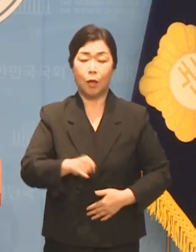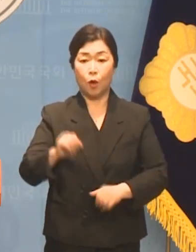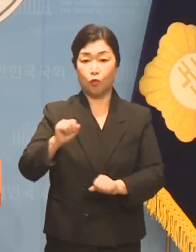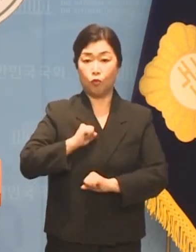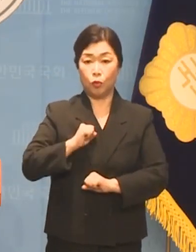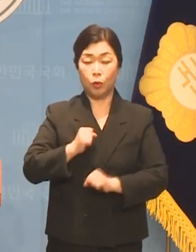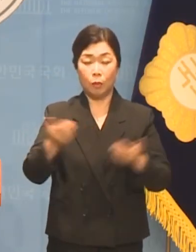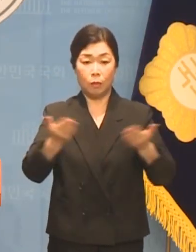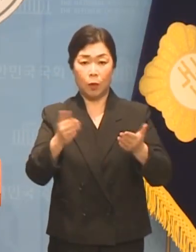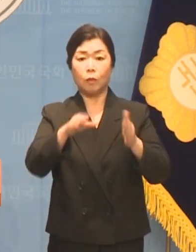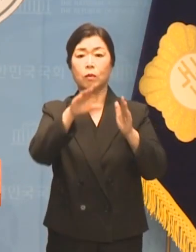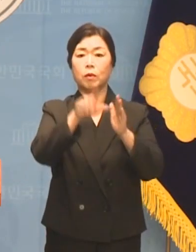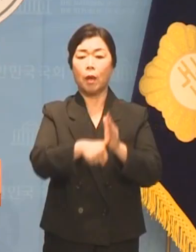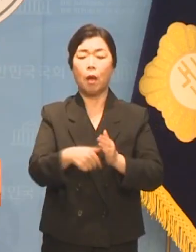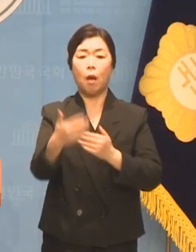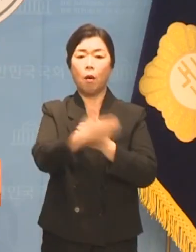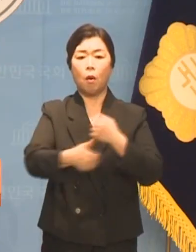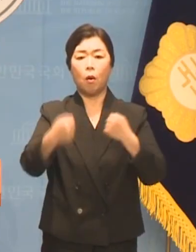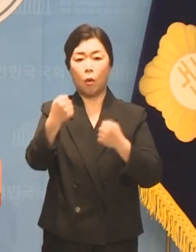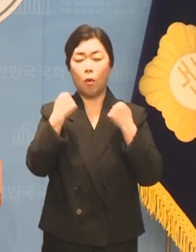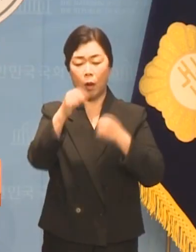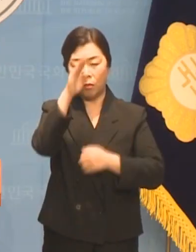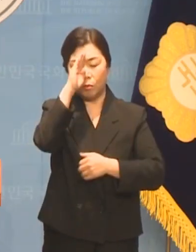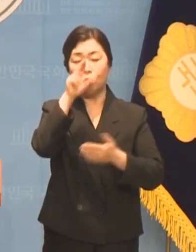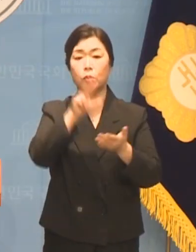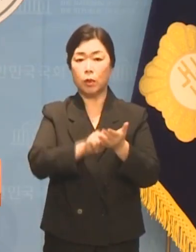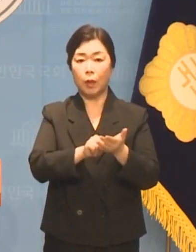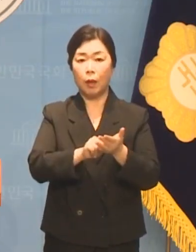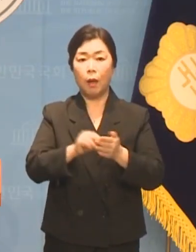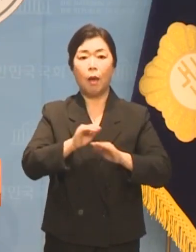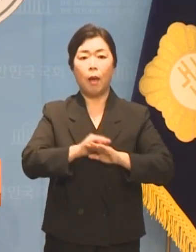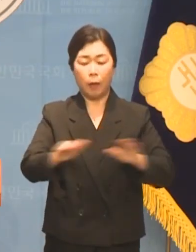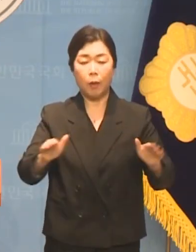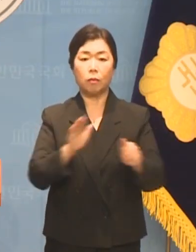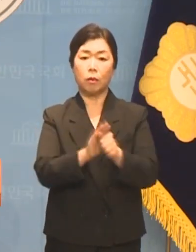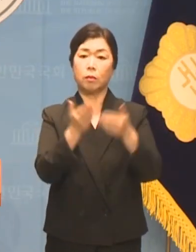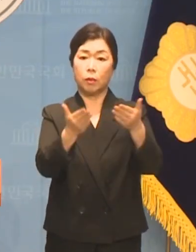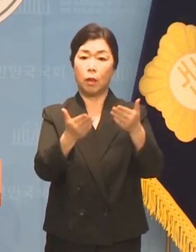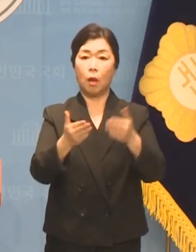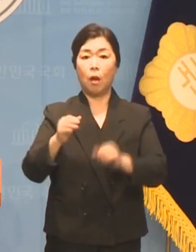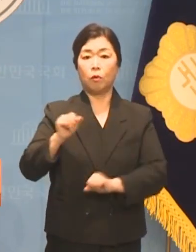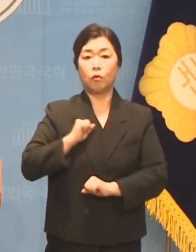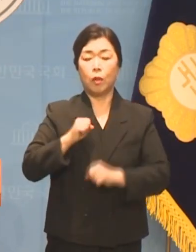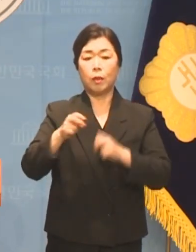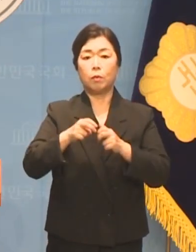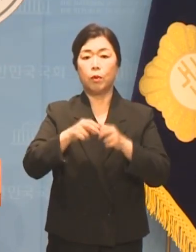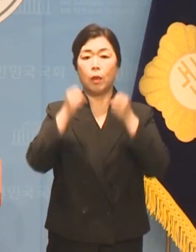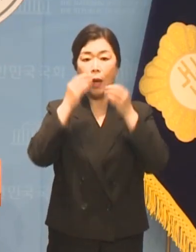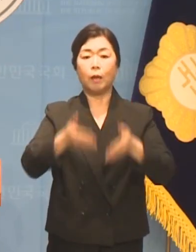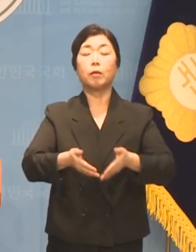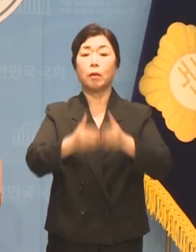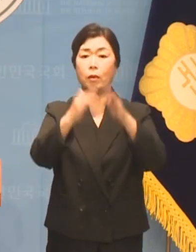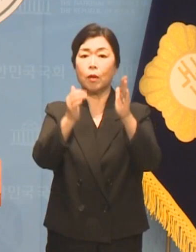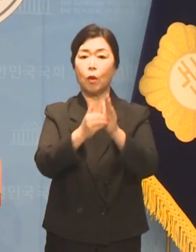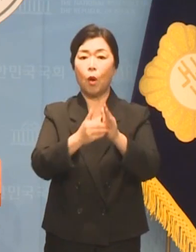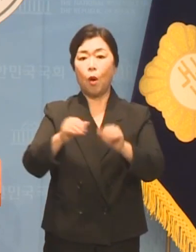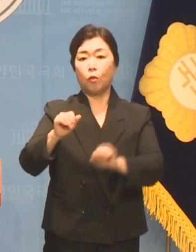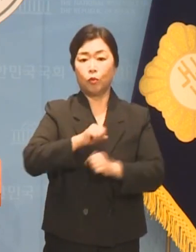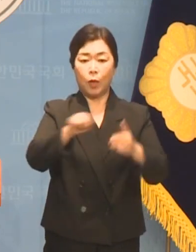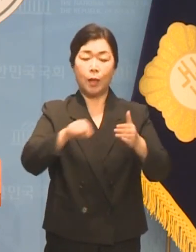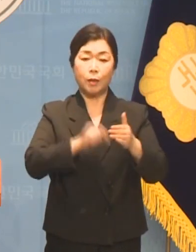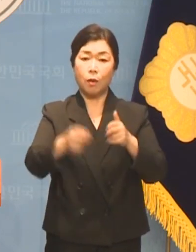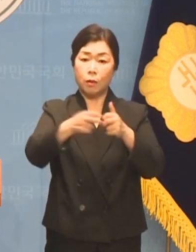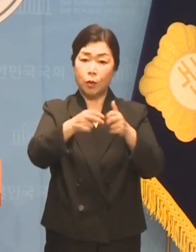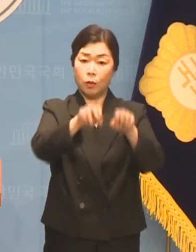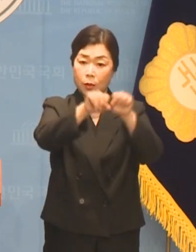중 건강 문제로 고통받는 일이 없도록 하겠습니다. 국군 의무사관학교를 신설하여 군 의료 시스템을